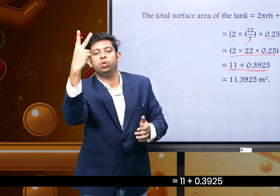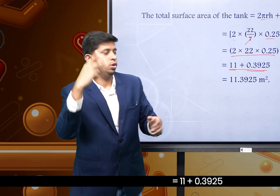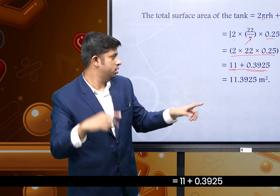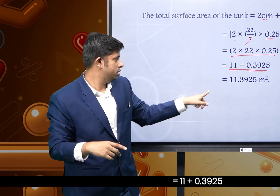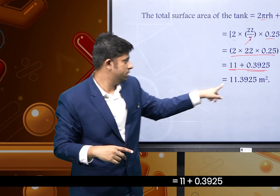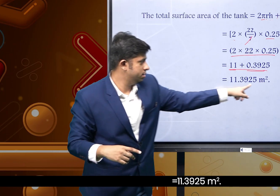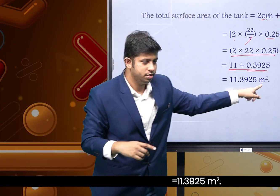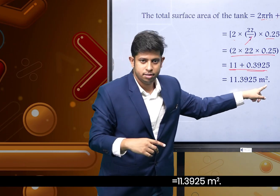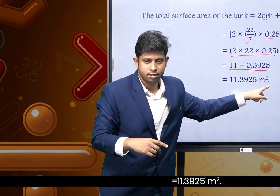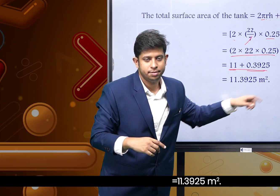0.3925 बरोबर